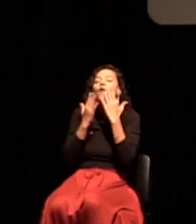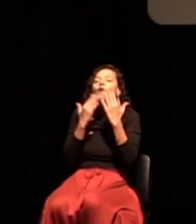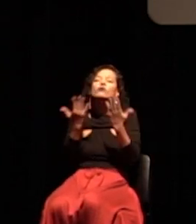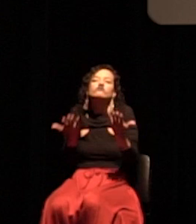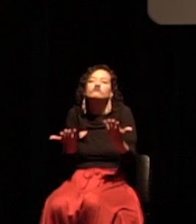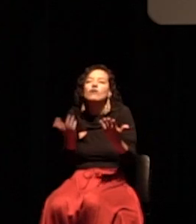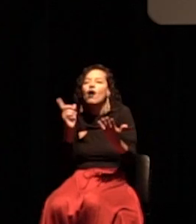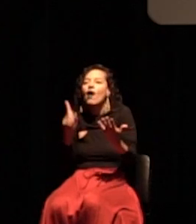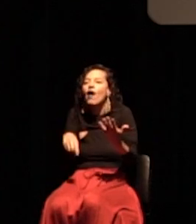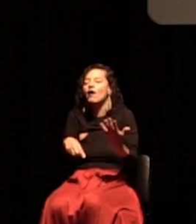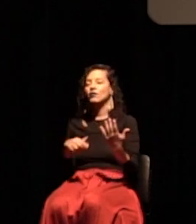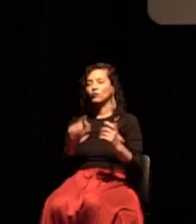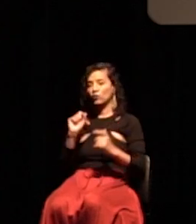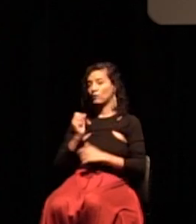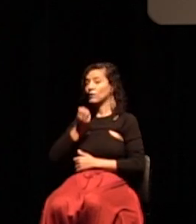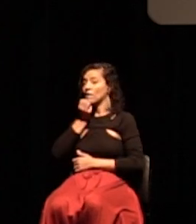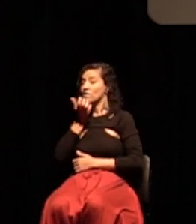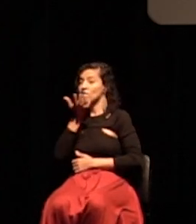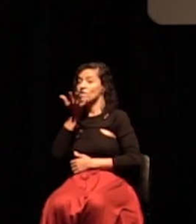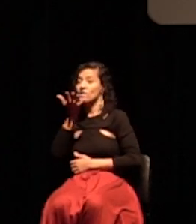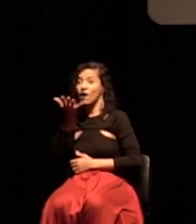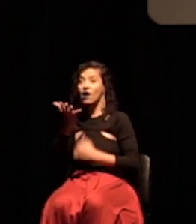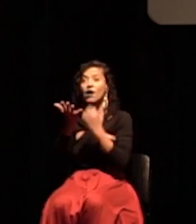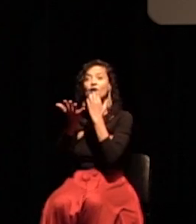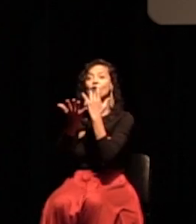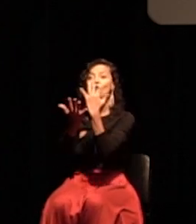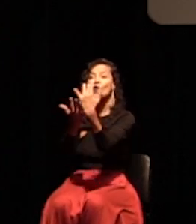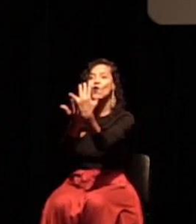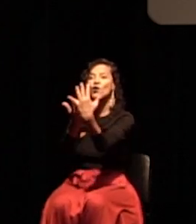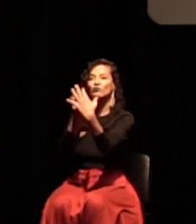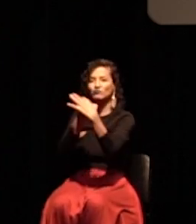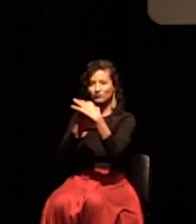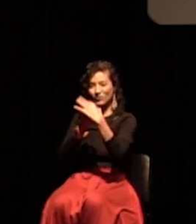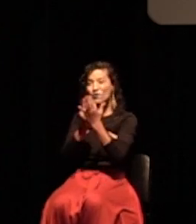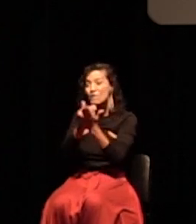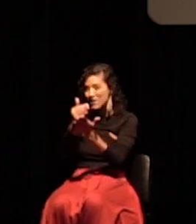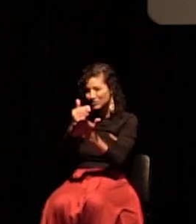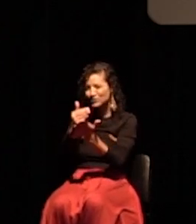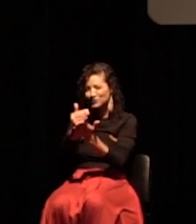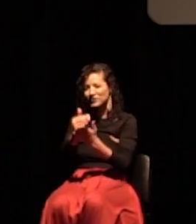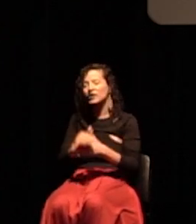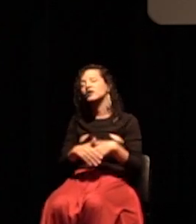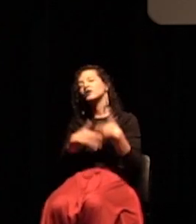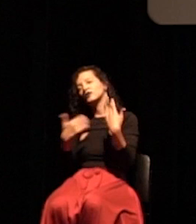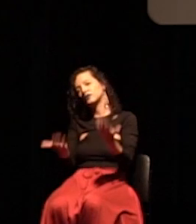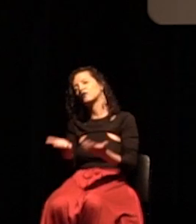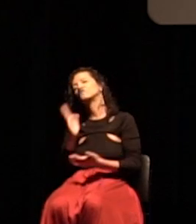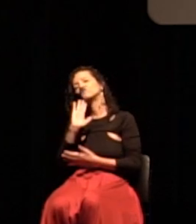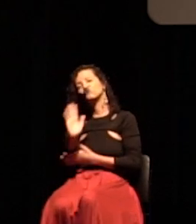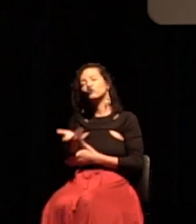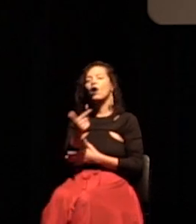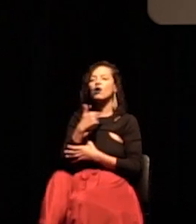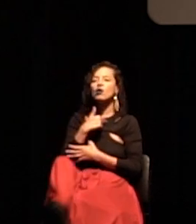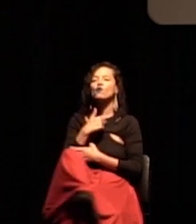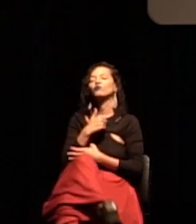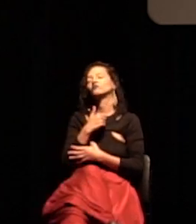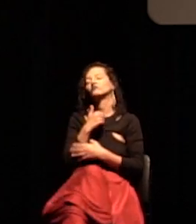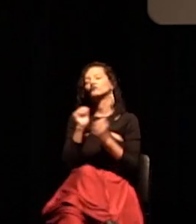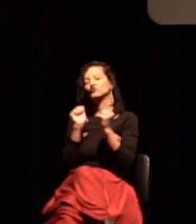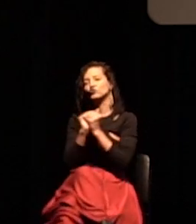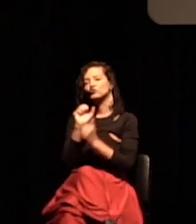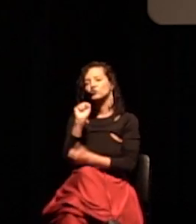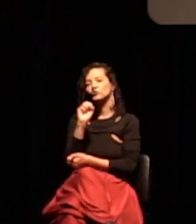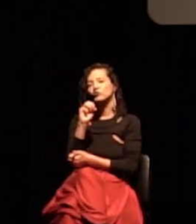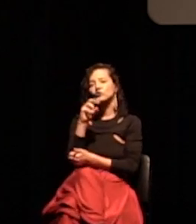da fala. E nós vamos até comentando, né, que era interessante, e já comentamos muito, Sônia e eu,